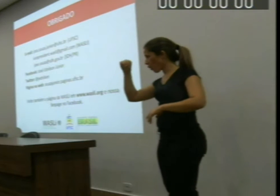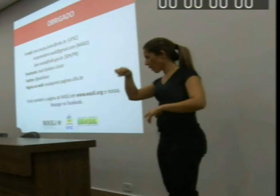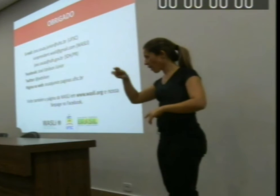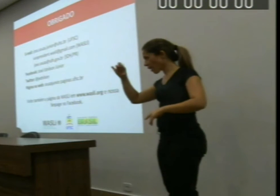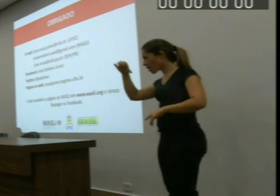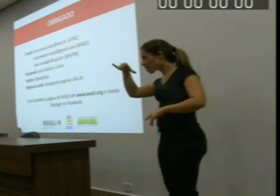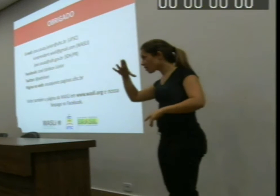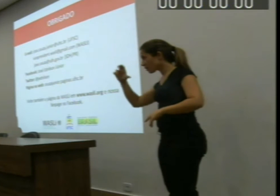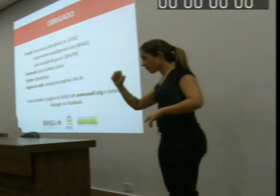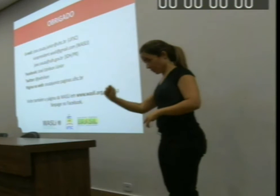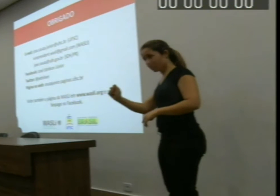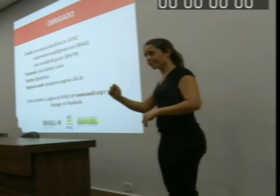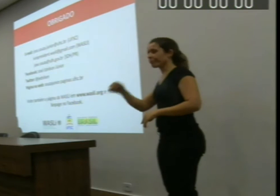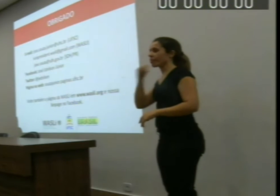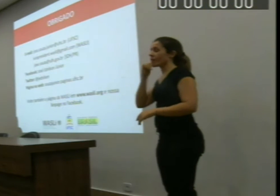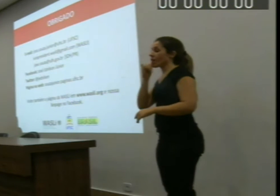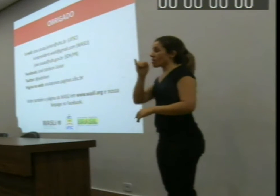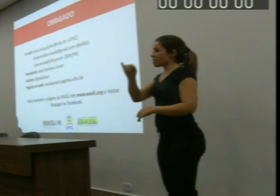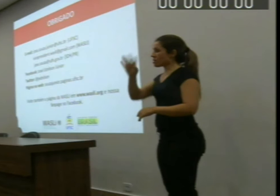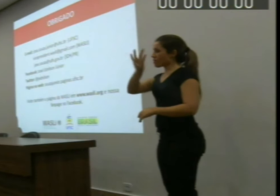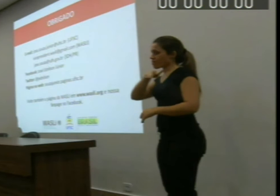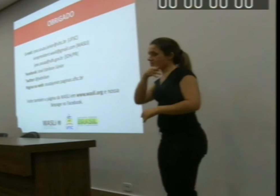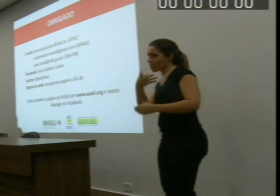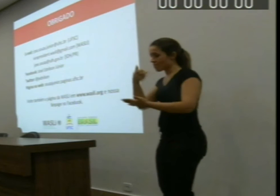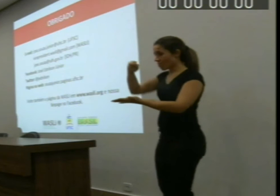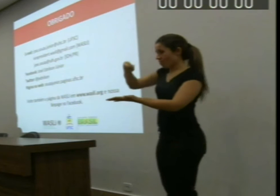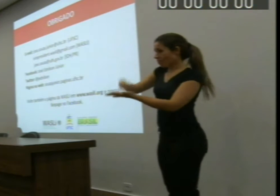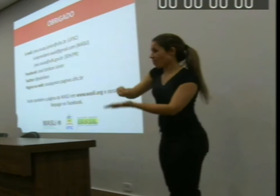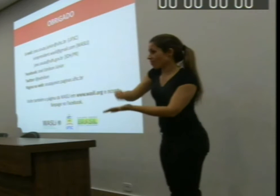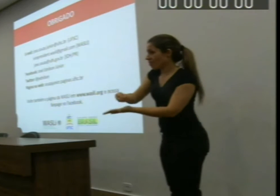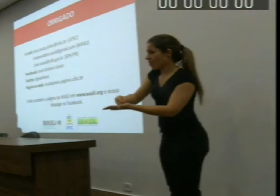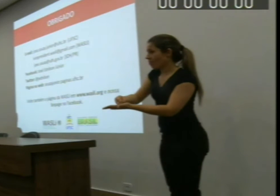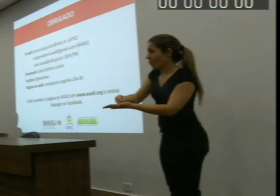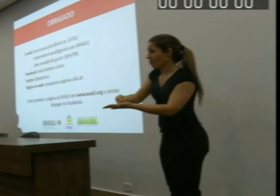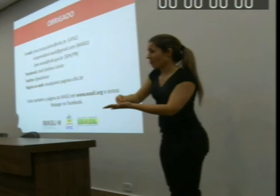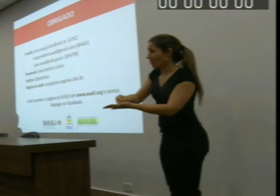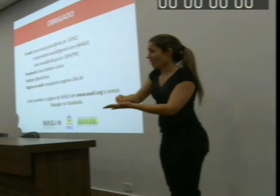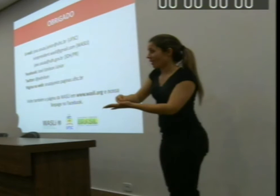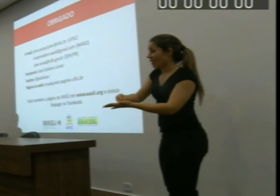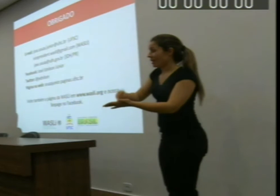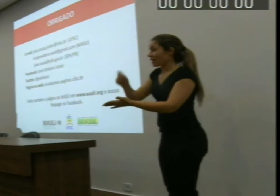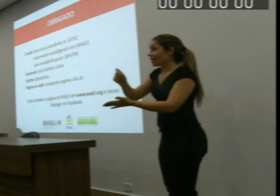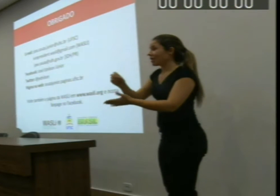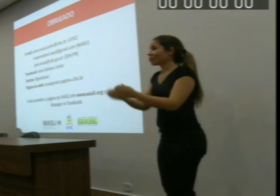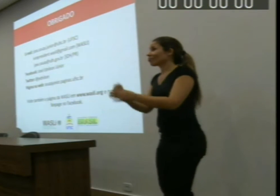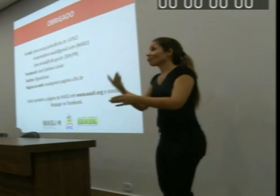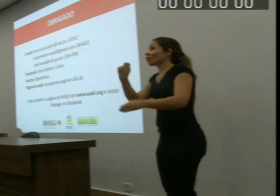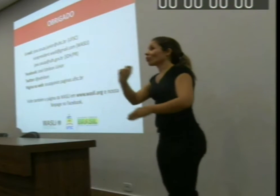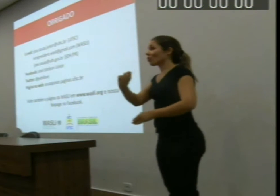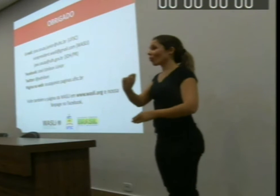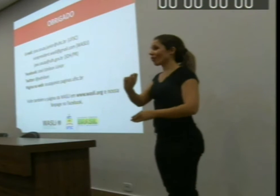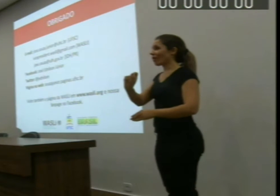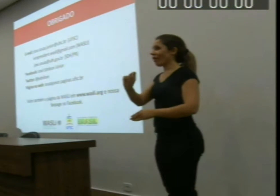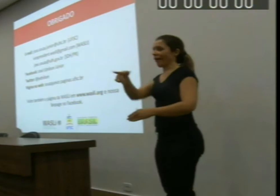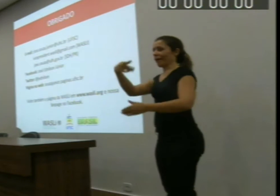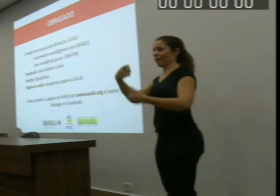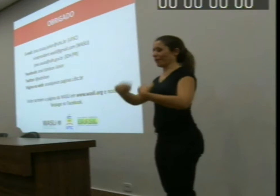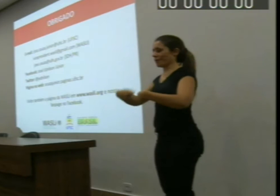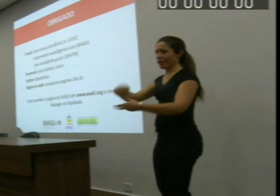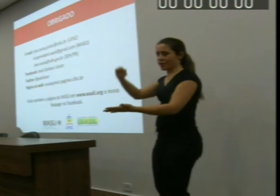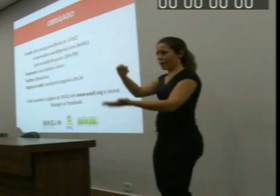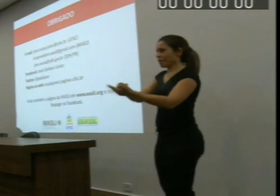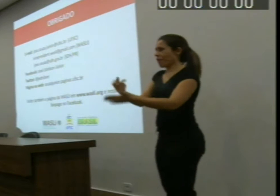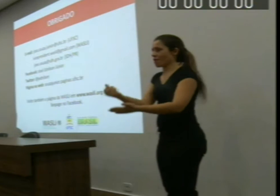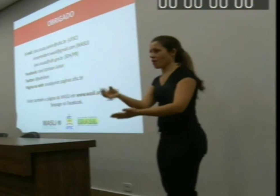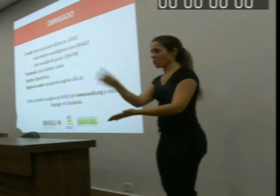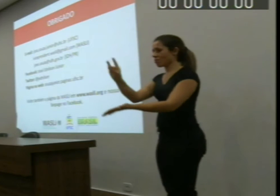tabela é obrigatória aí você cria Cartel então não pode ela pode sugerir a tabela e dizer